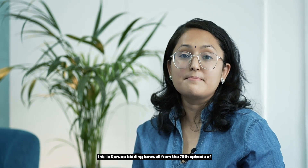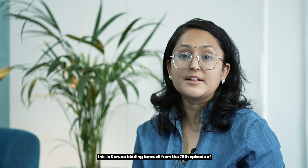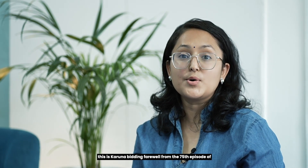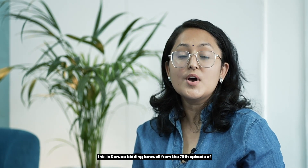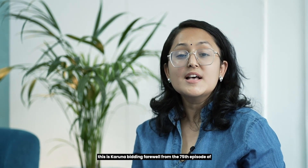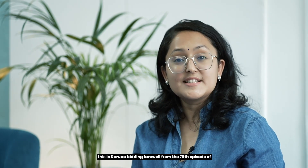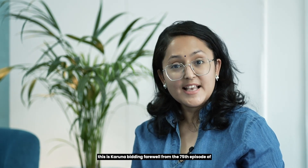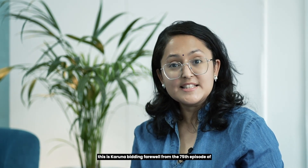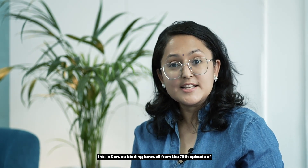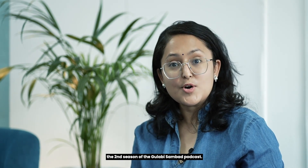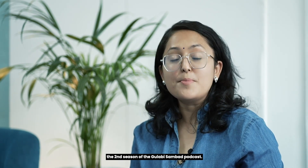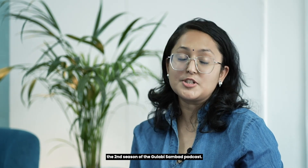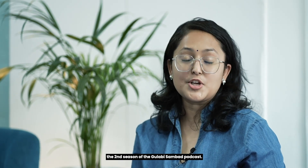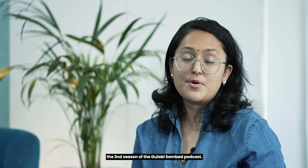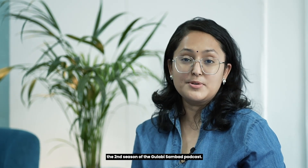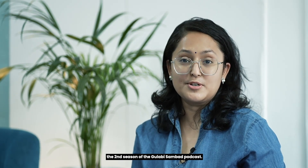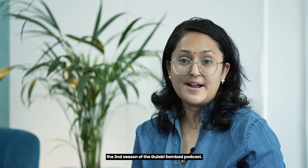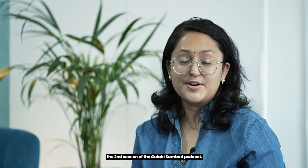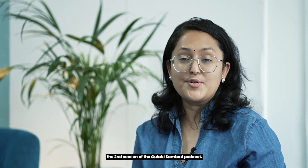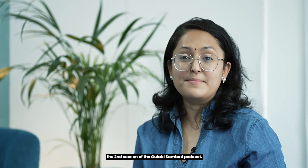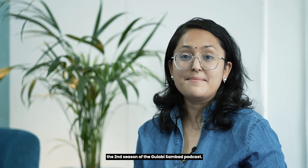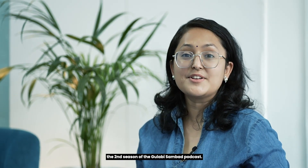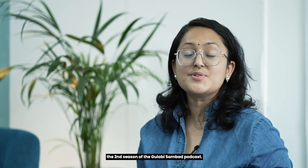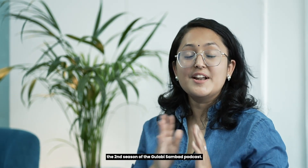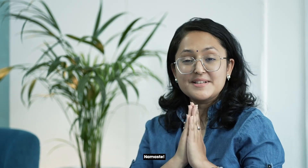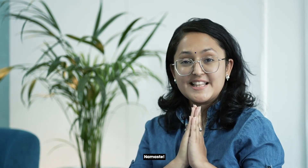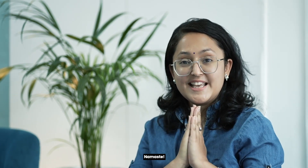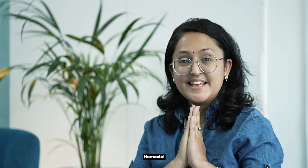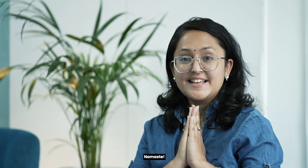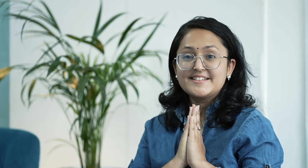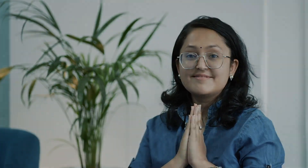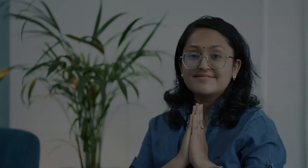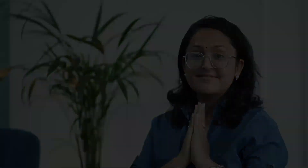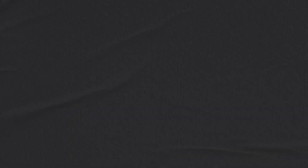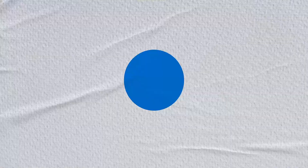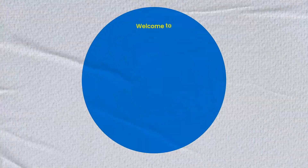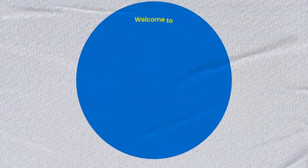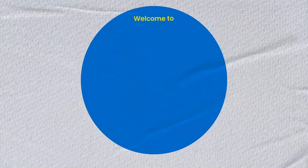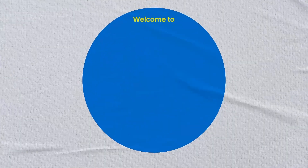सिरिज गुलाबी सम्वादको सेकेन्ड सिजनको 75 एपिसोडबाट करुणा बिदा माग्छु। नमस्ते।